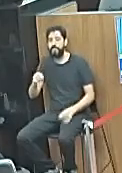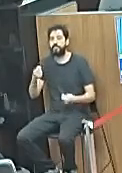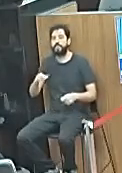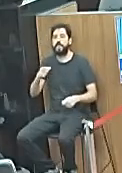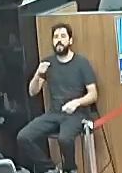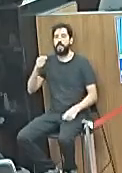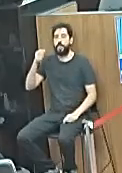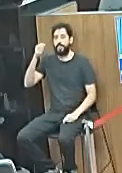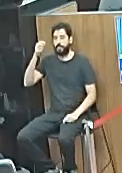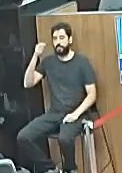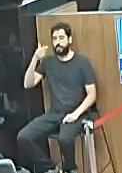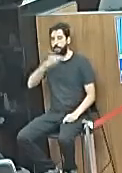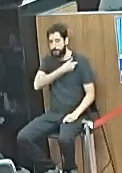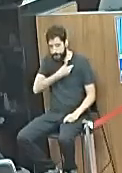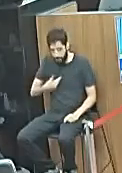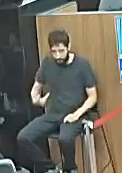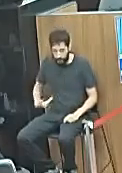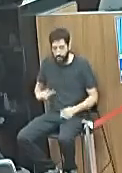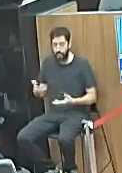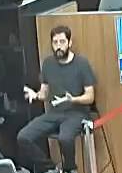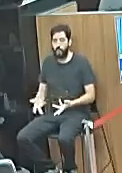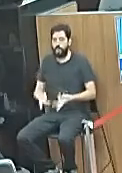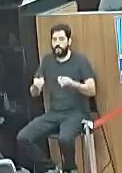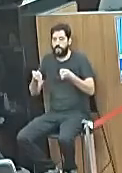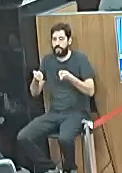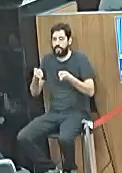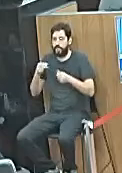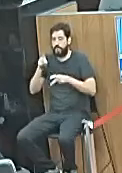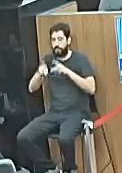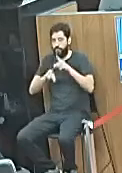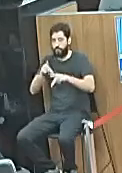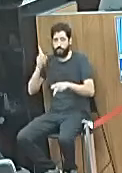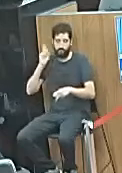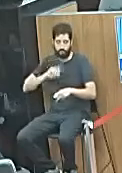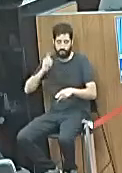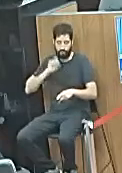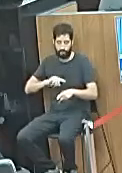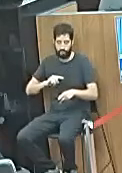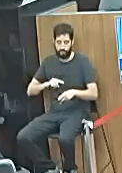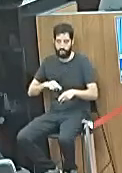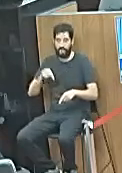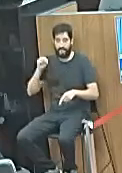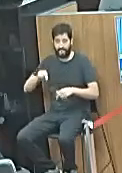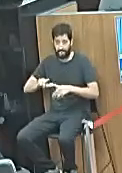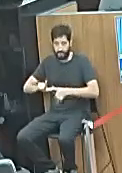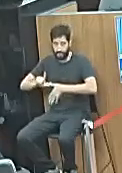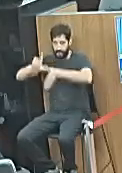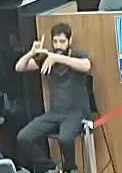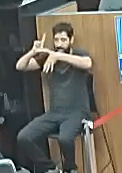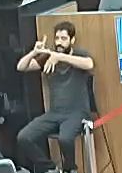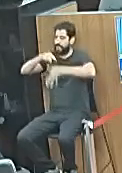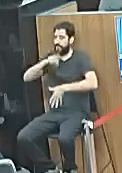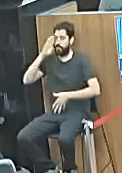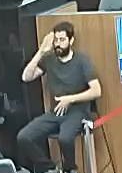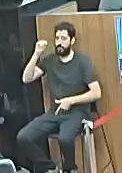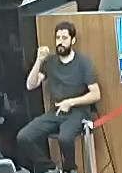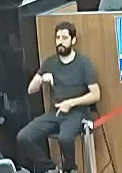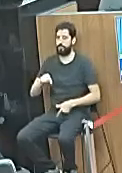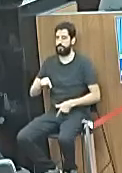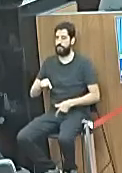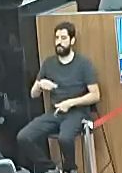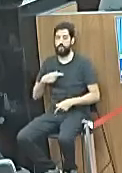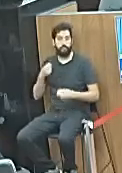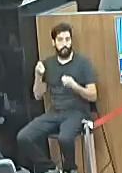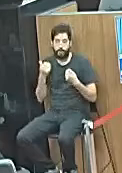e de qualidade para a população mineiro que é uma instituição de referência para a américa latina nós não podemos perder esse referencial